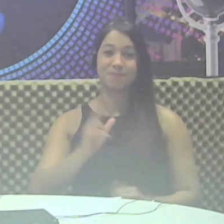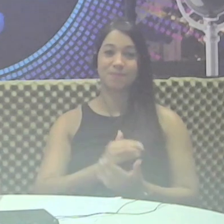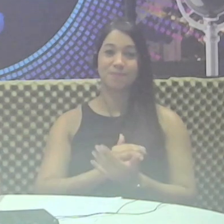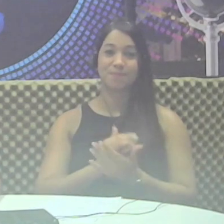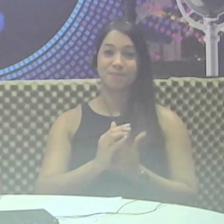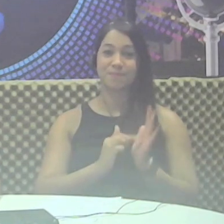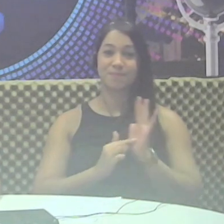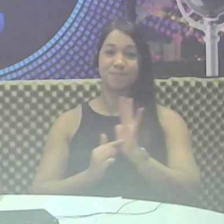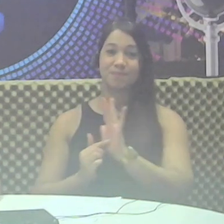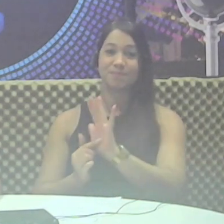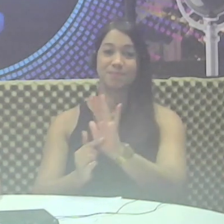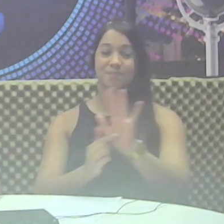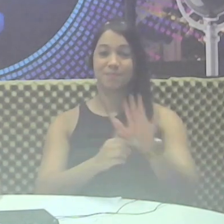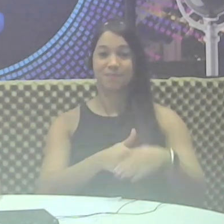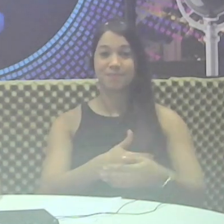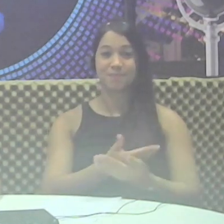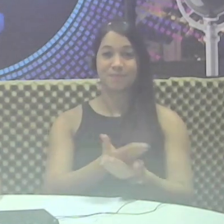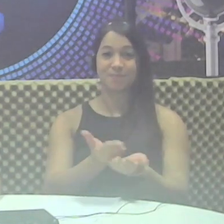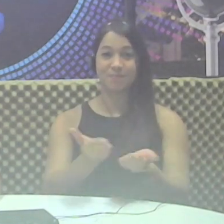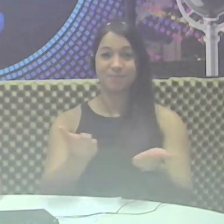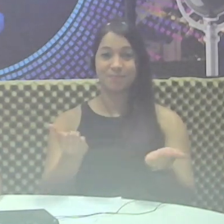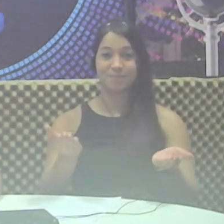Uberlândia no ar pra você.